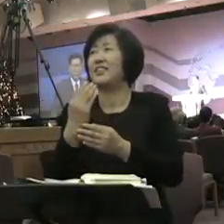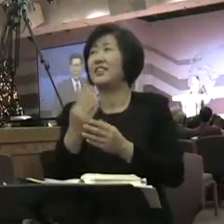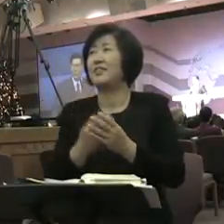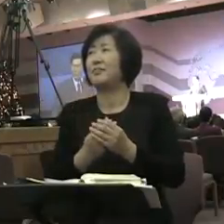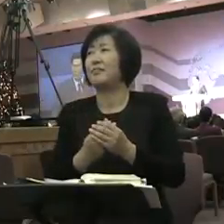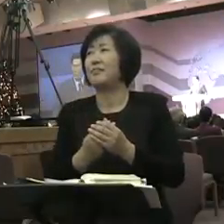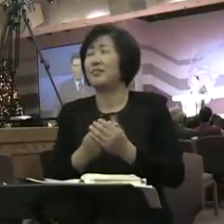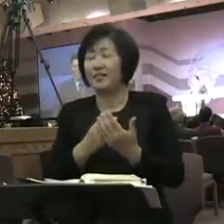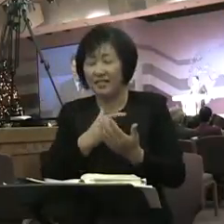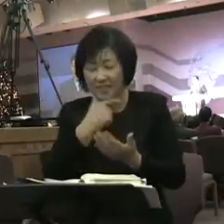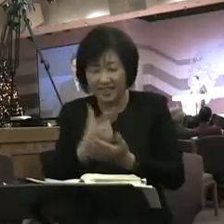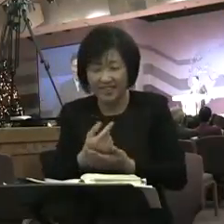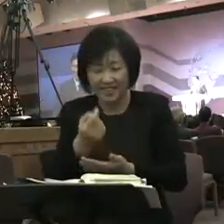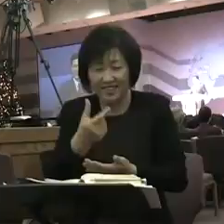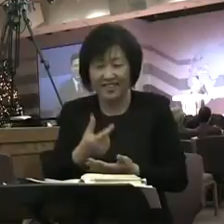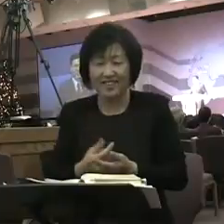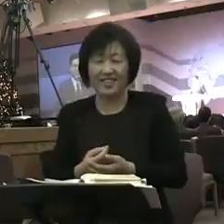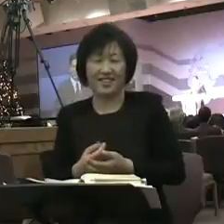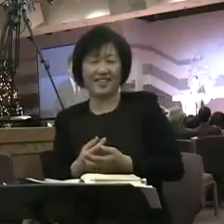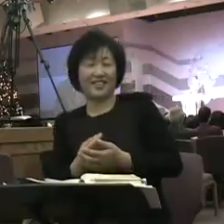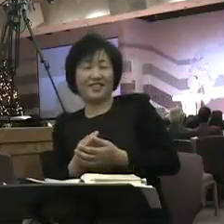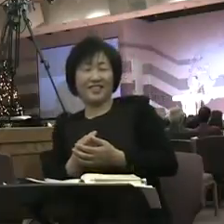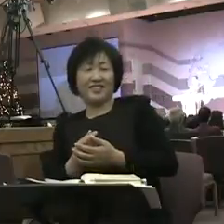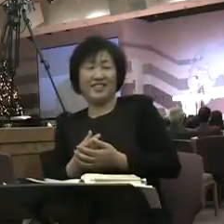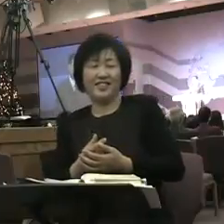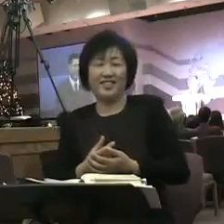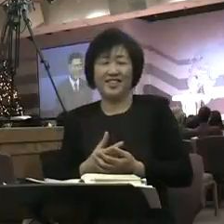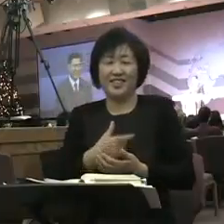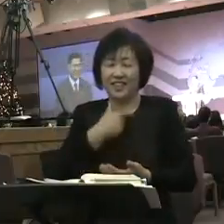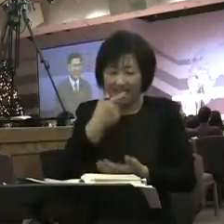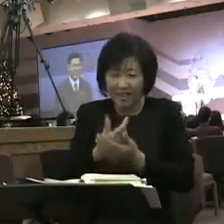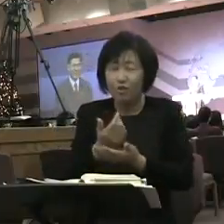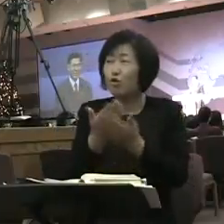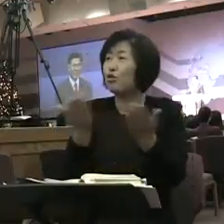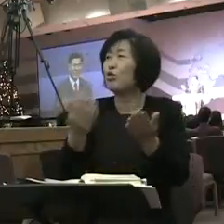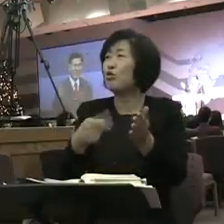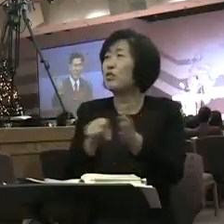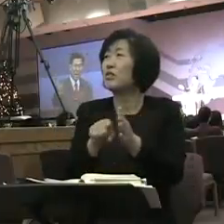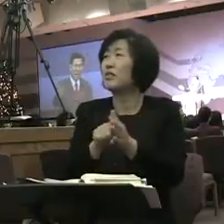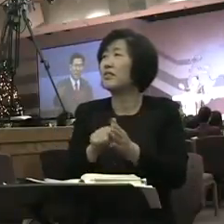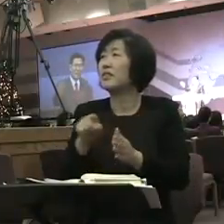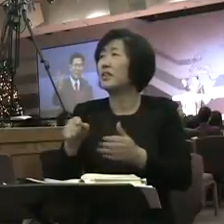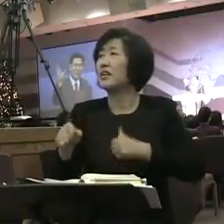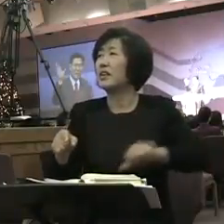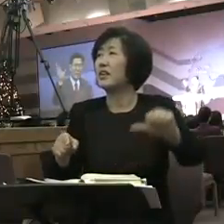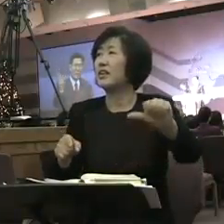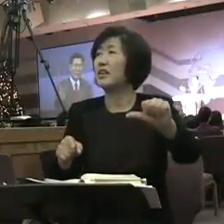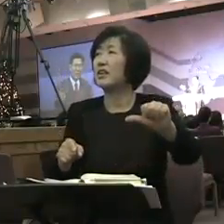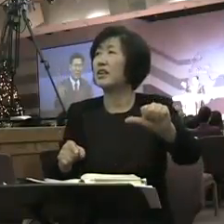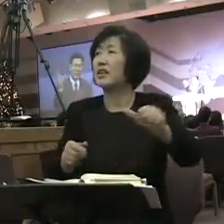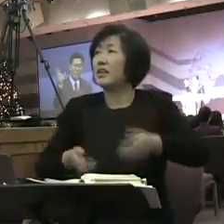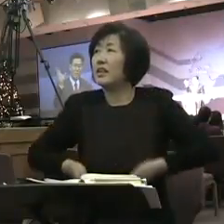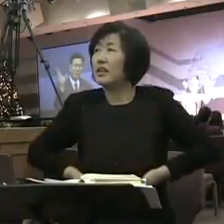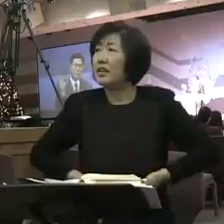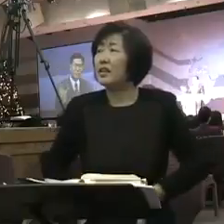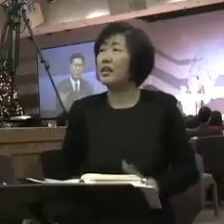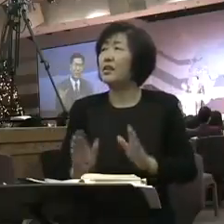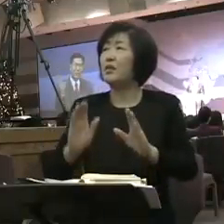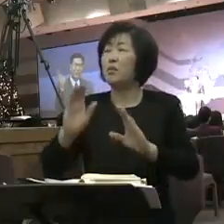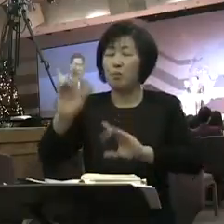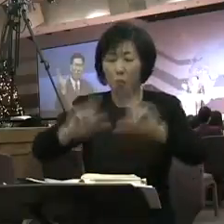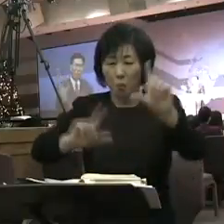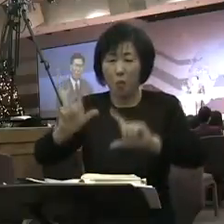여러분이 감동이 조금 적으신데요. 여러분들의 이 감동을 주기 위해서 그 아들의 태어난 그